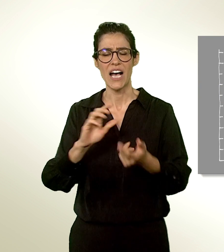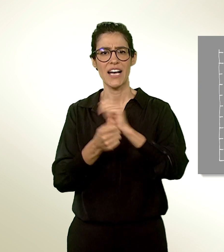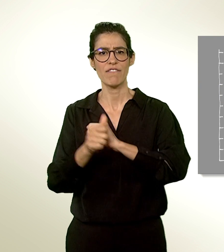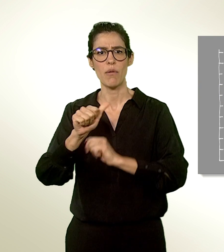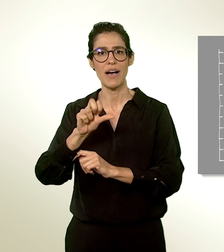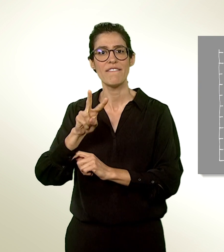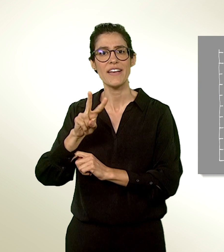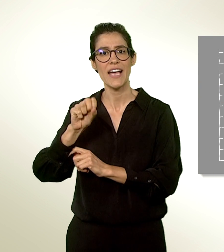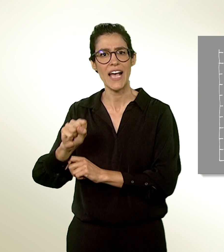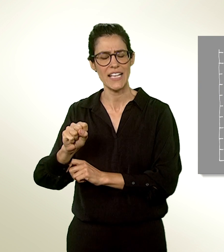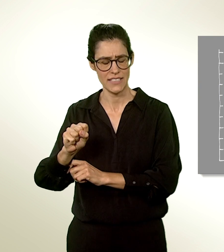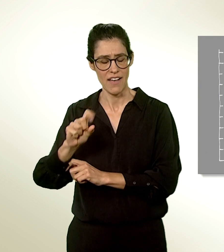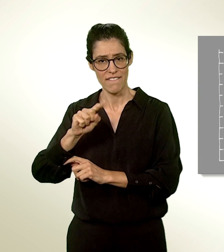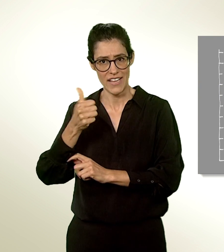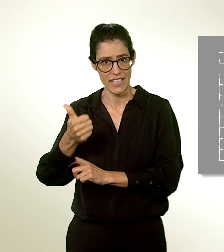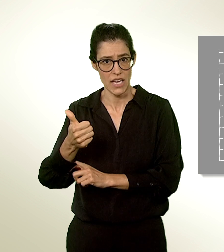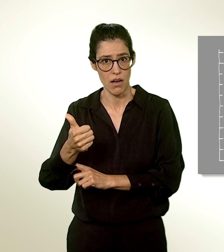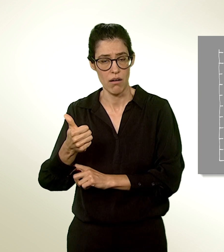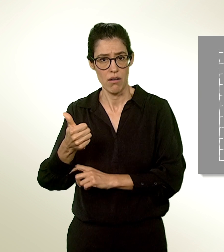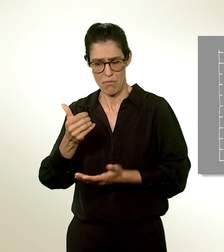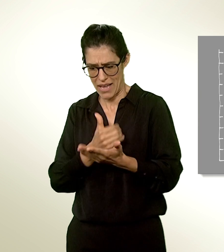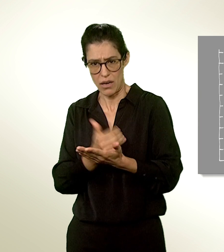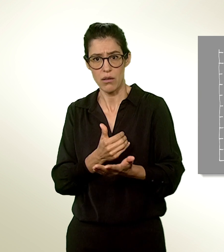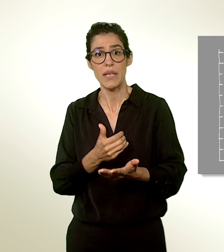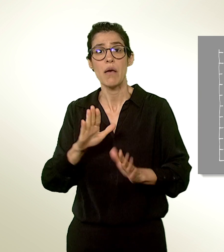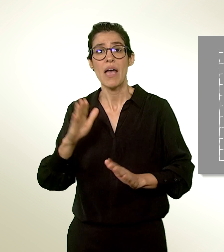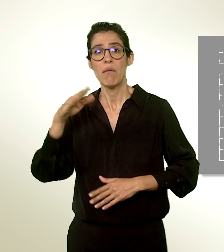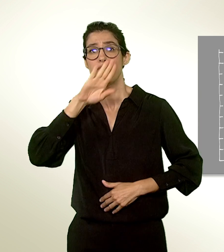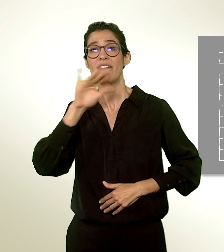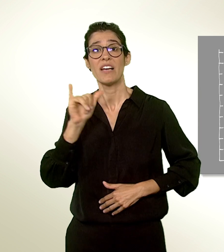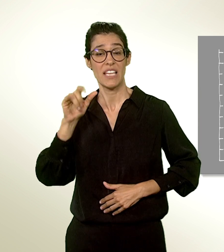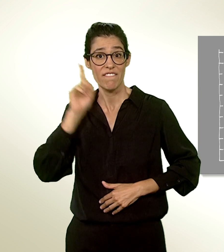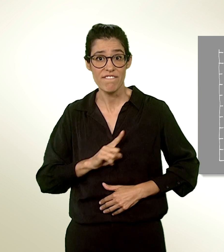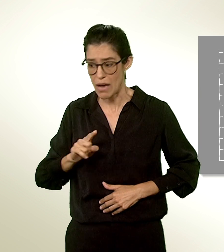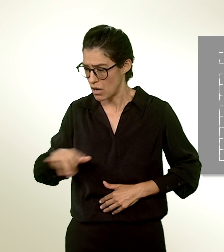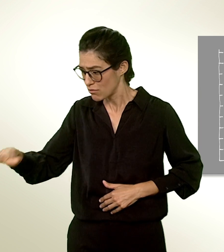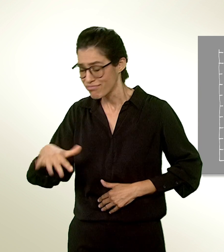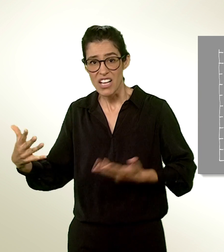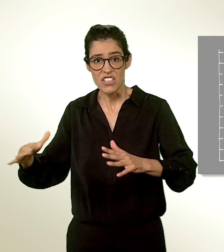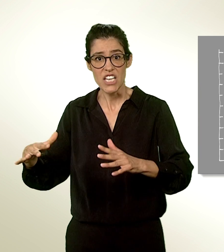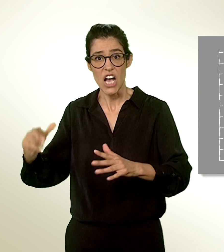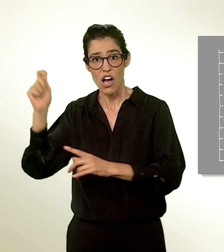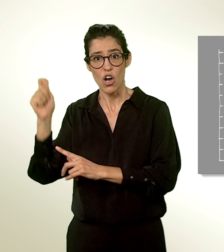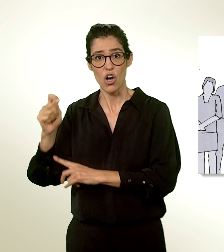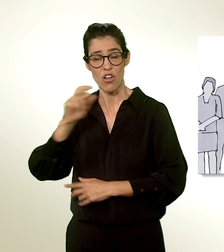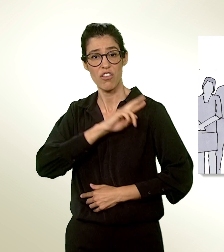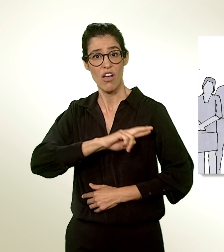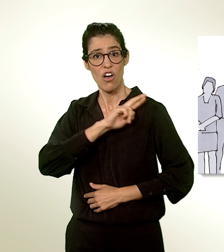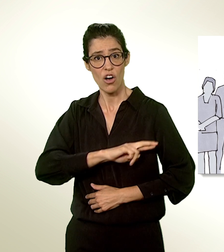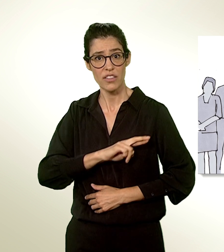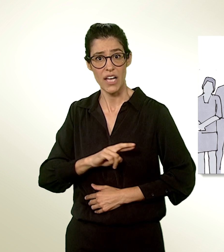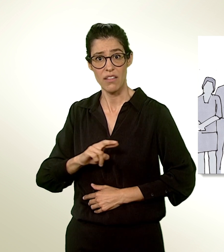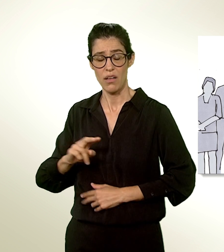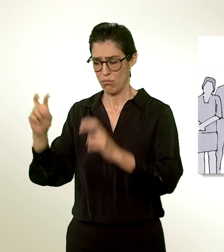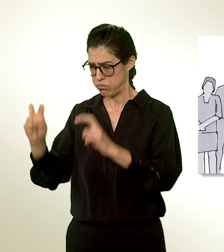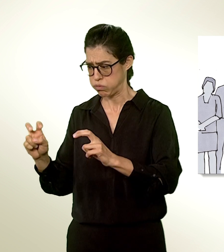d'économiser exclusivement sur le dos des femmes, alors que celles-ci touchent déjà des rentes de vieillesse inférieures d'un tiers à celles des hommes. D'après le